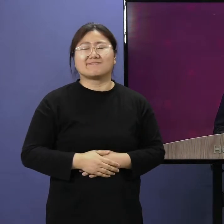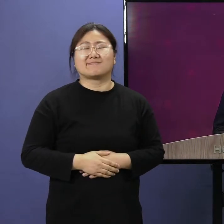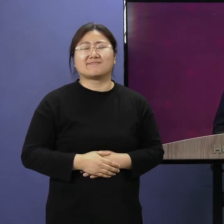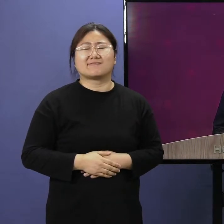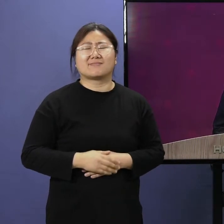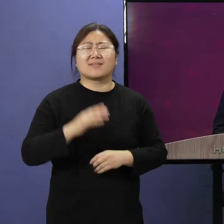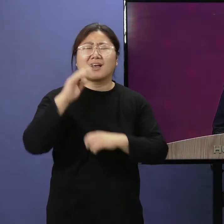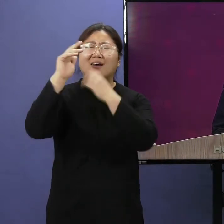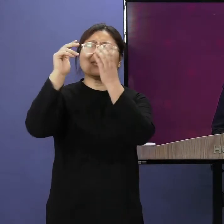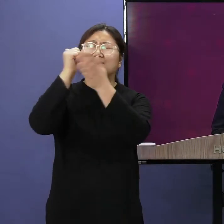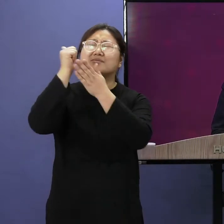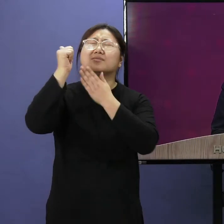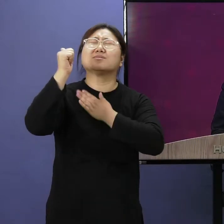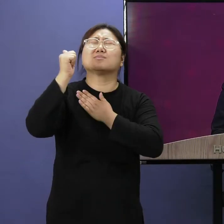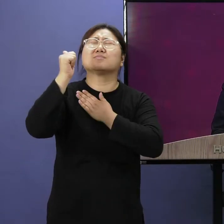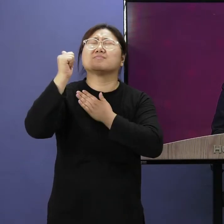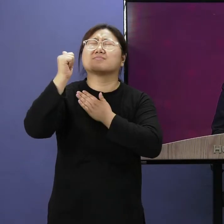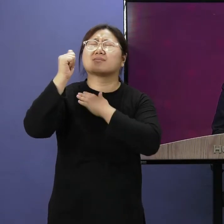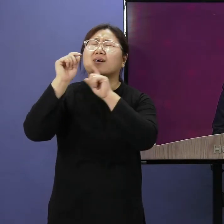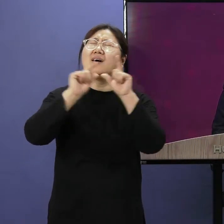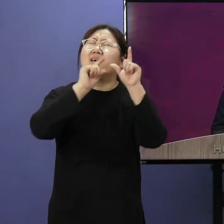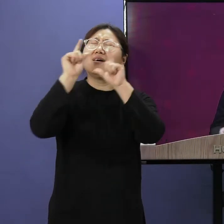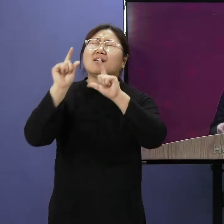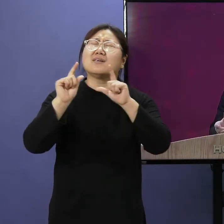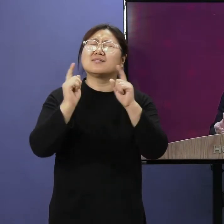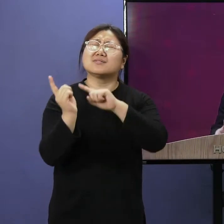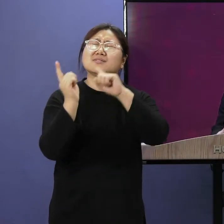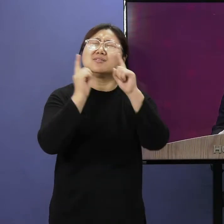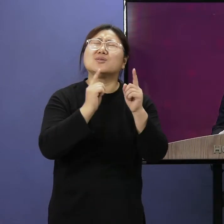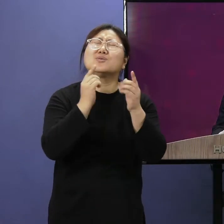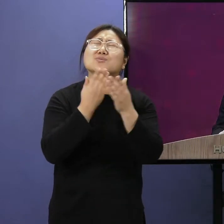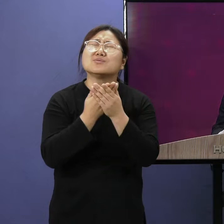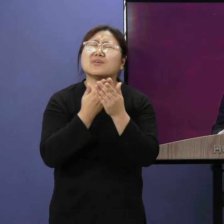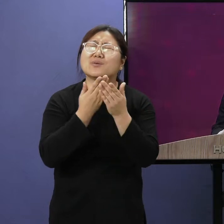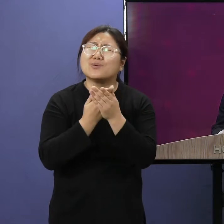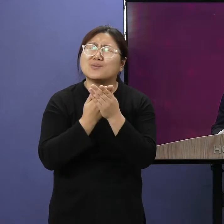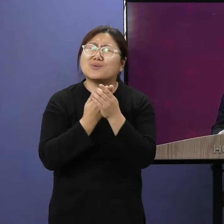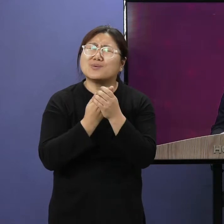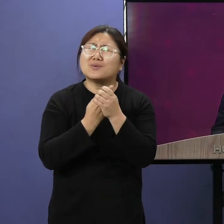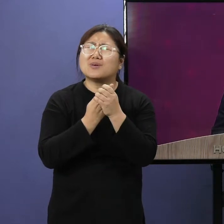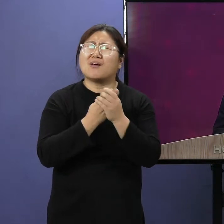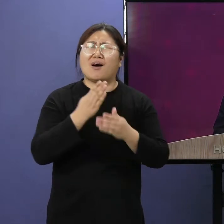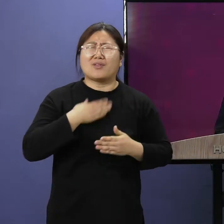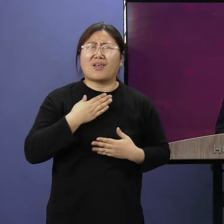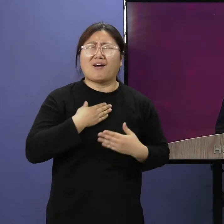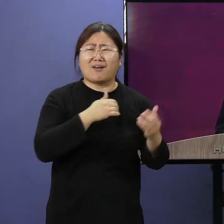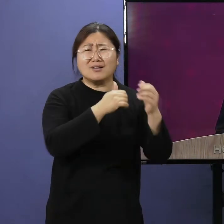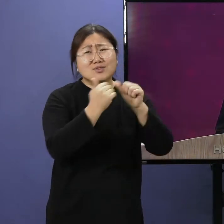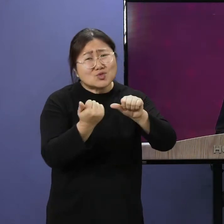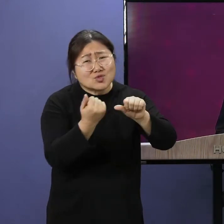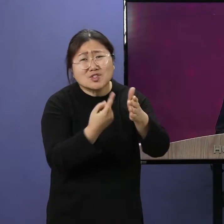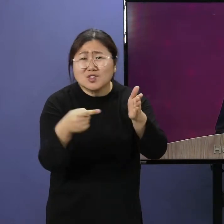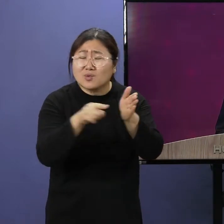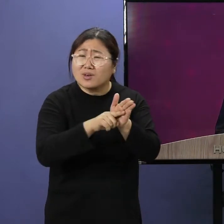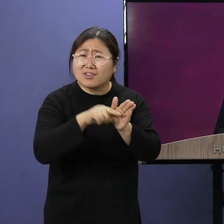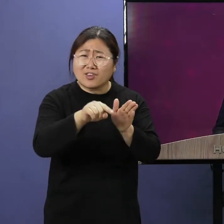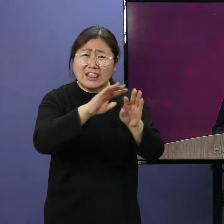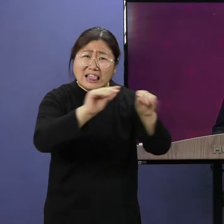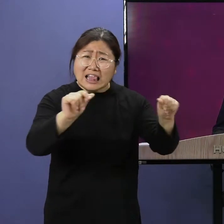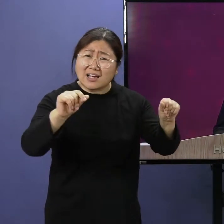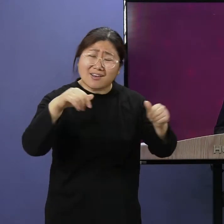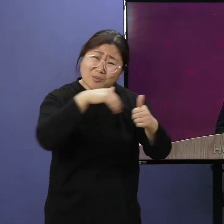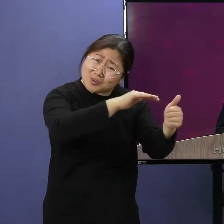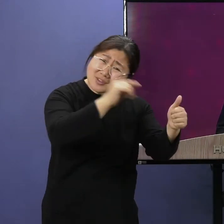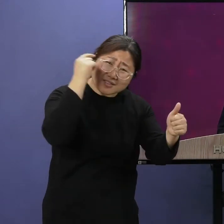일주일 내내 하나님, 저 좀 살려주세요. 하나님, 저 이렇게 죽이려고 키르기스탄에 보내셨습니까? 하나님, 저 좀